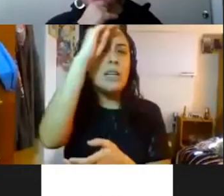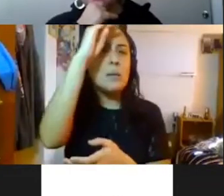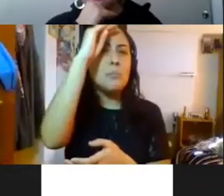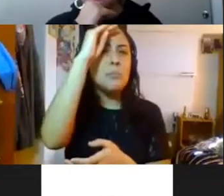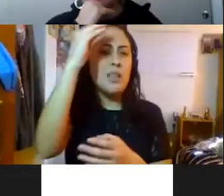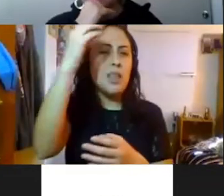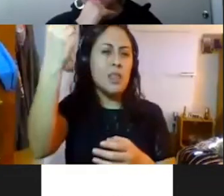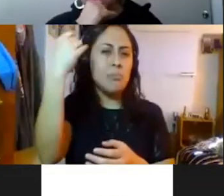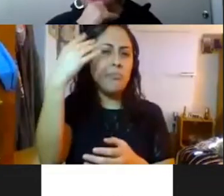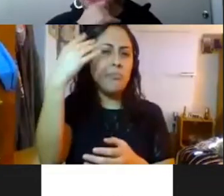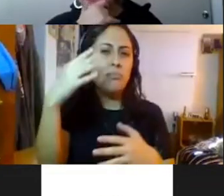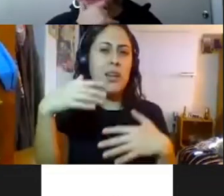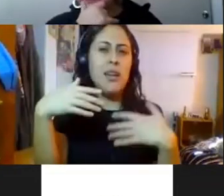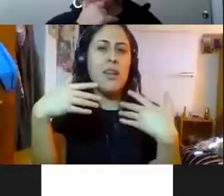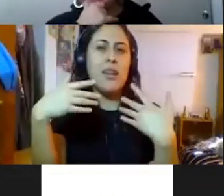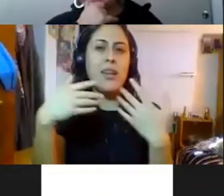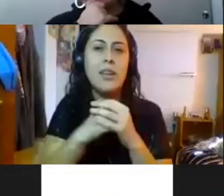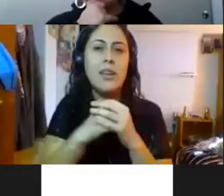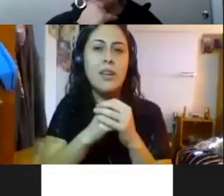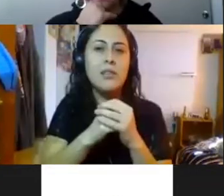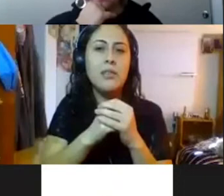¿cuál?